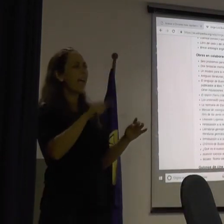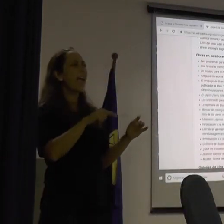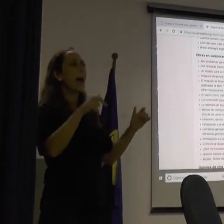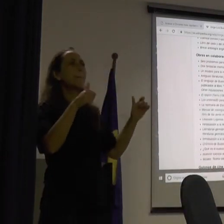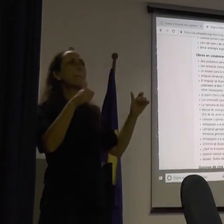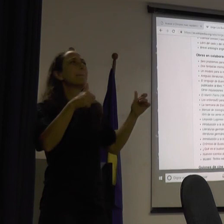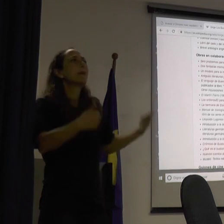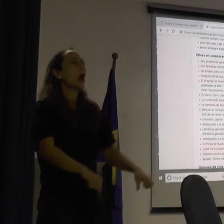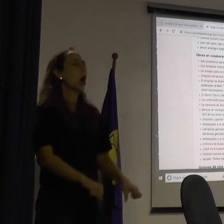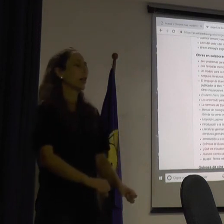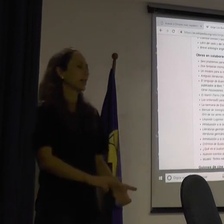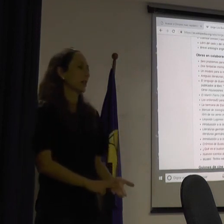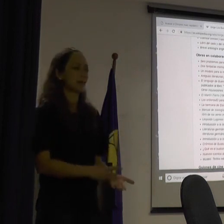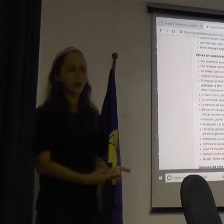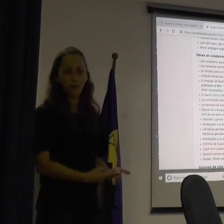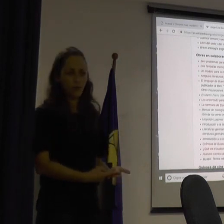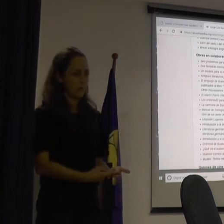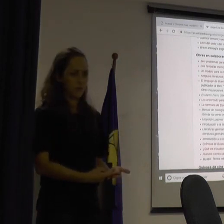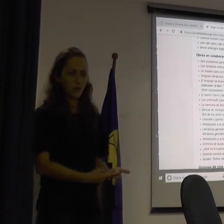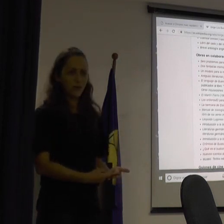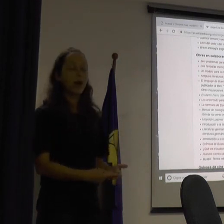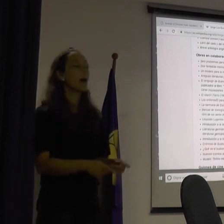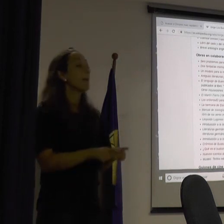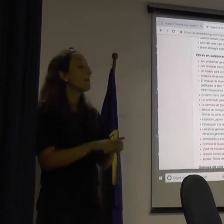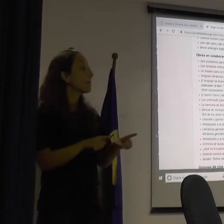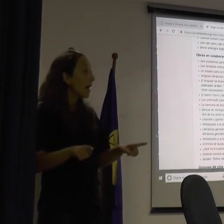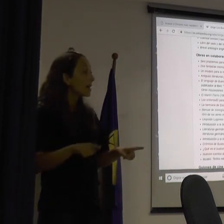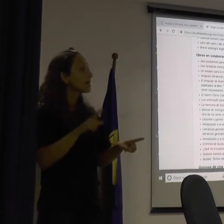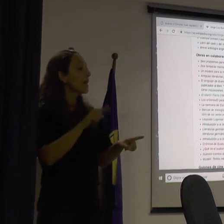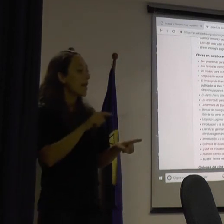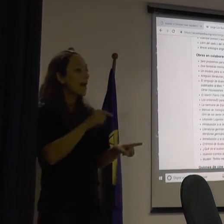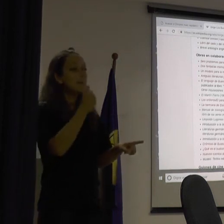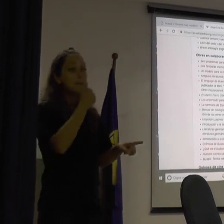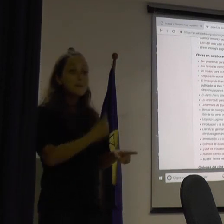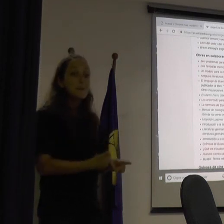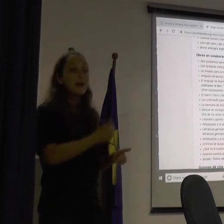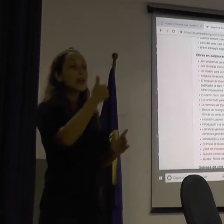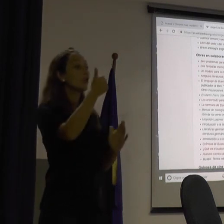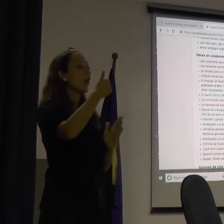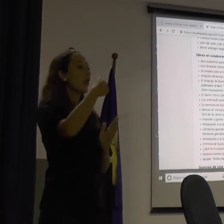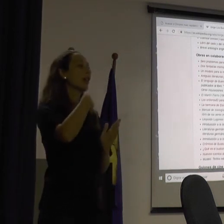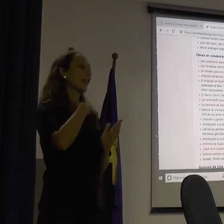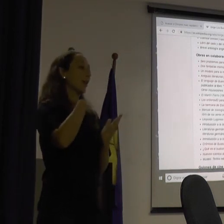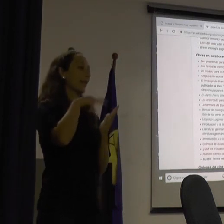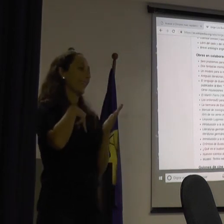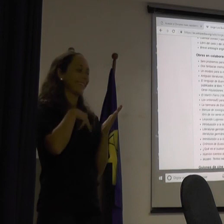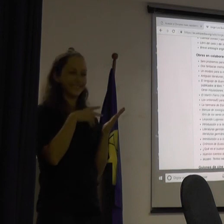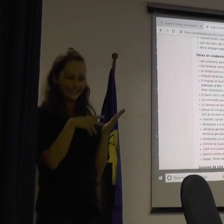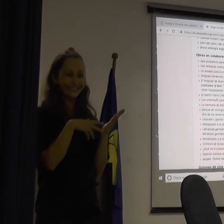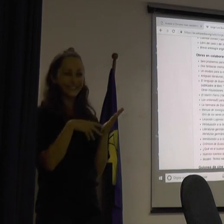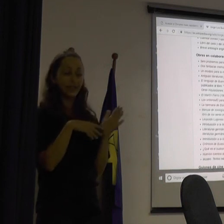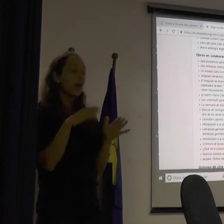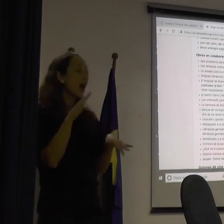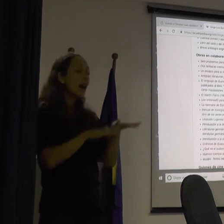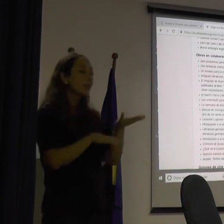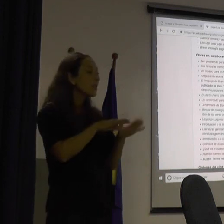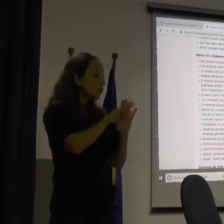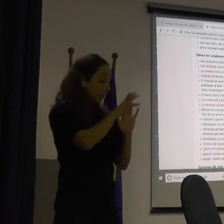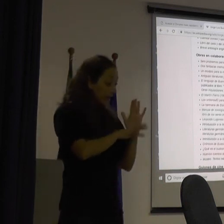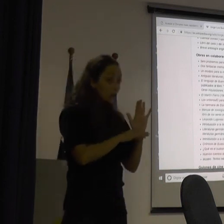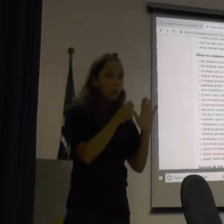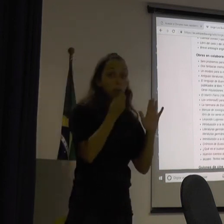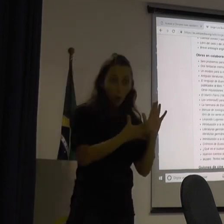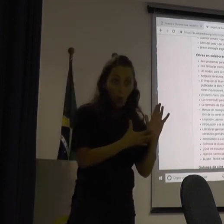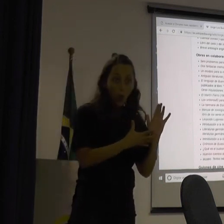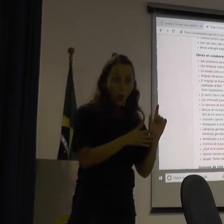lida, que tem esse elemento do Borges que ele valoriza a leitura. Não adianta você um texto ser muito bom se ele